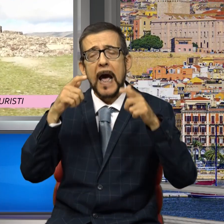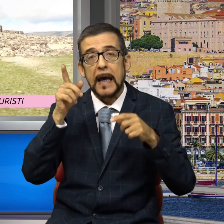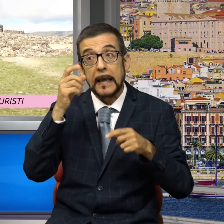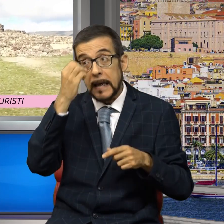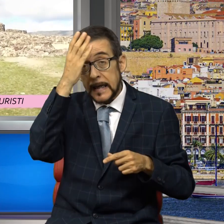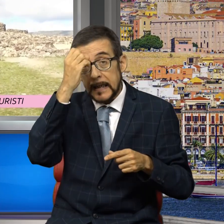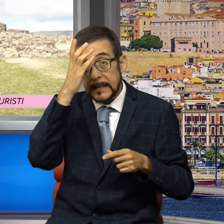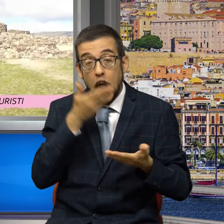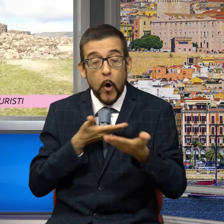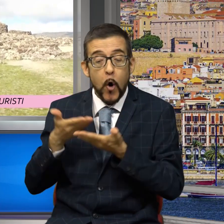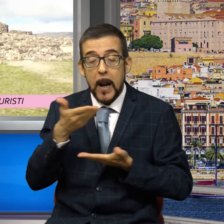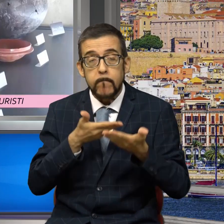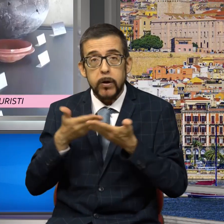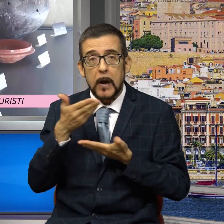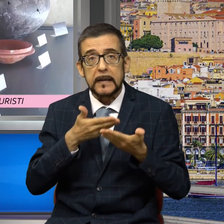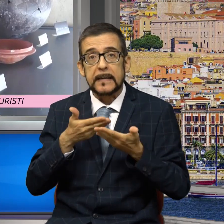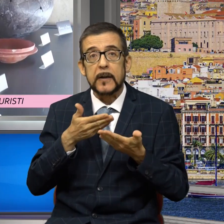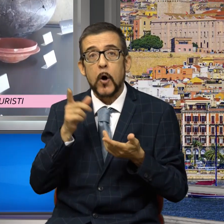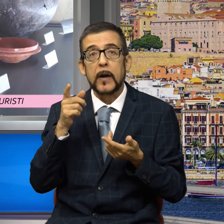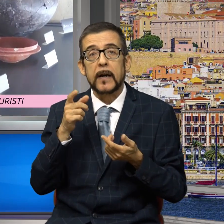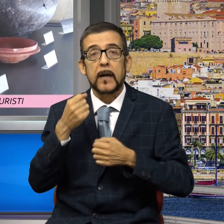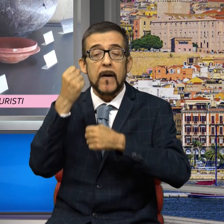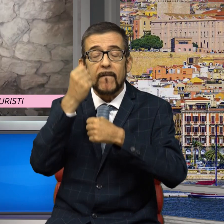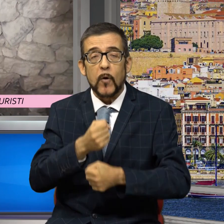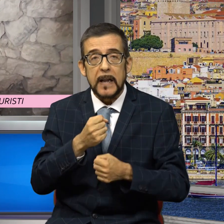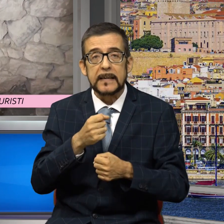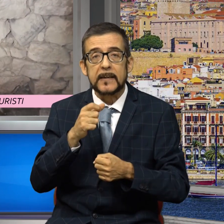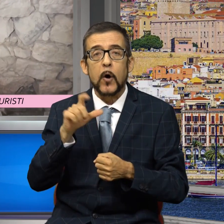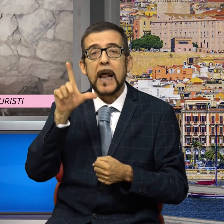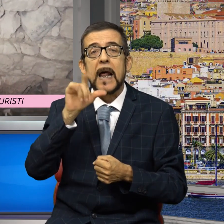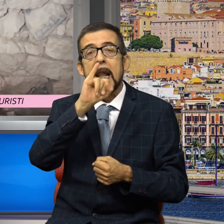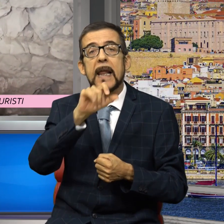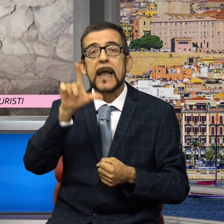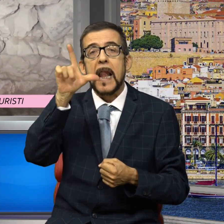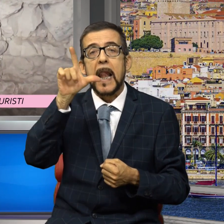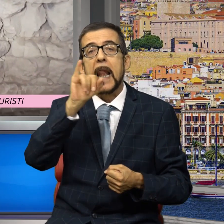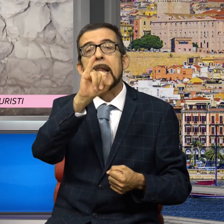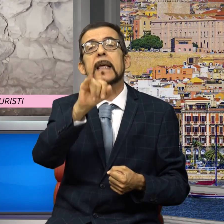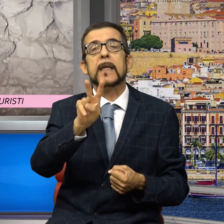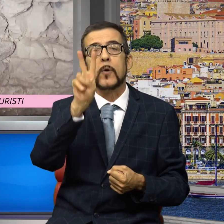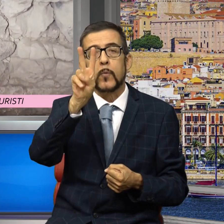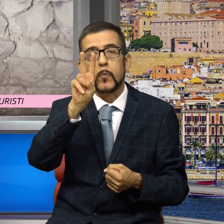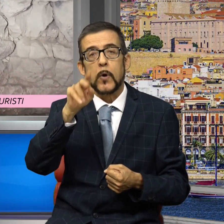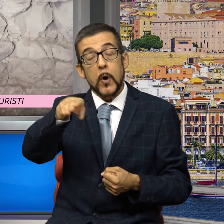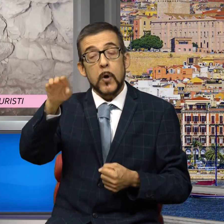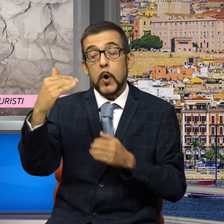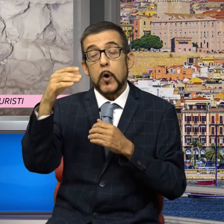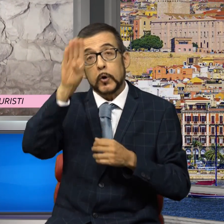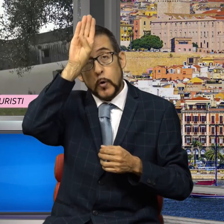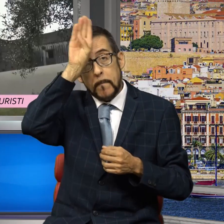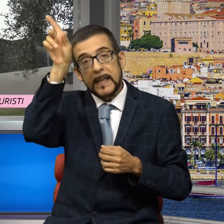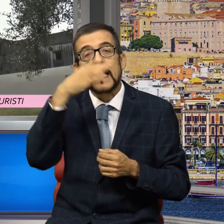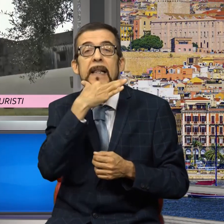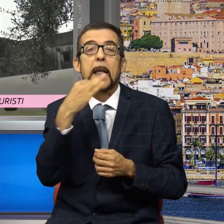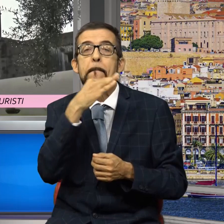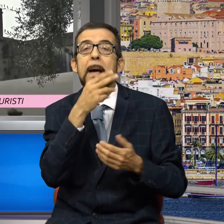tra l'omonima fondazione guidata da Liliu, l'Università di Cagliari con il rettore Mola e la Soprintendenza Archeologica Belle Arti e